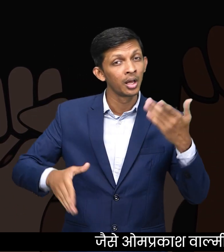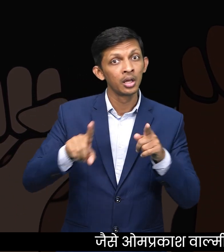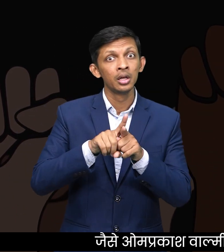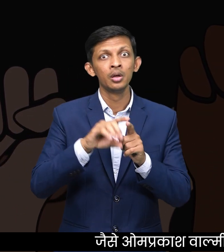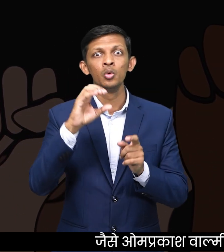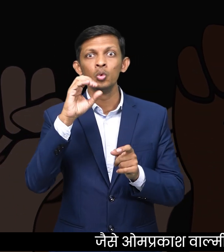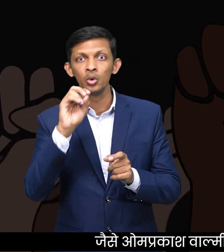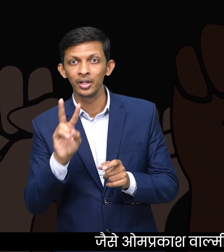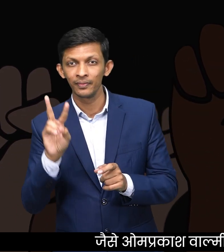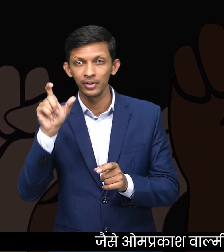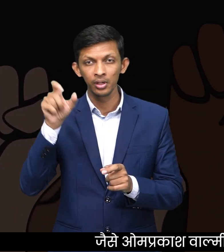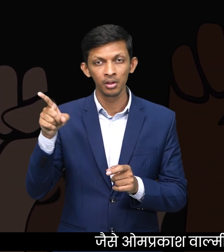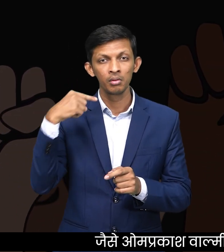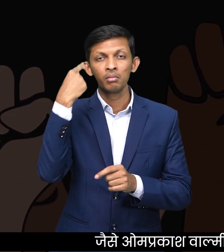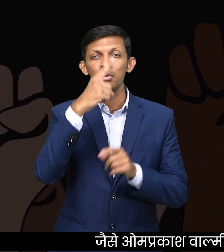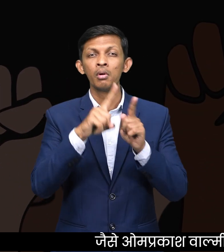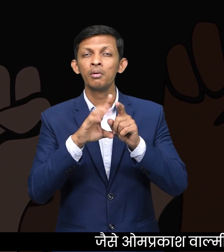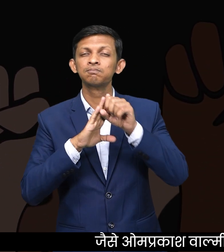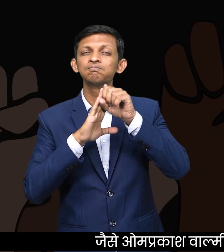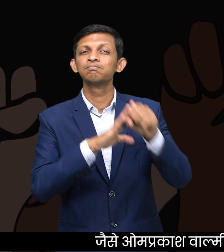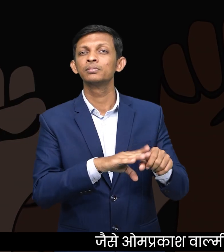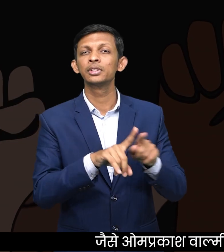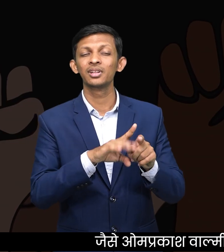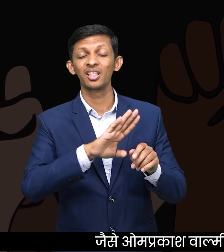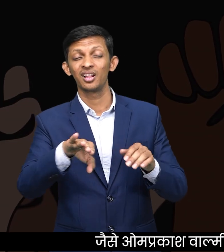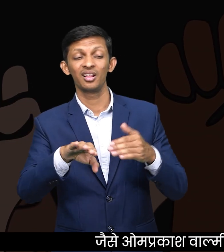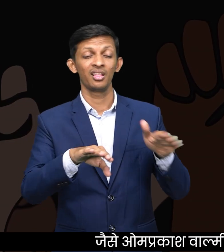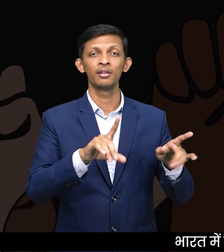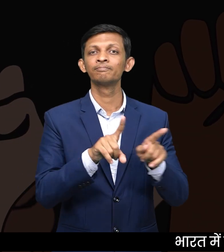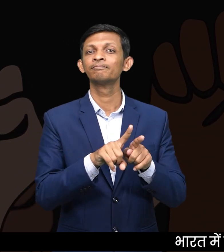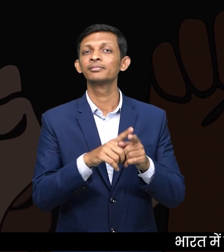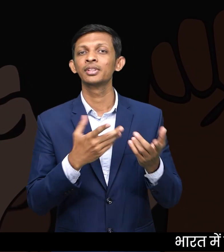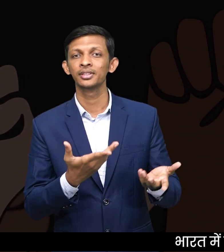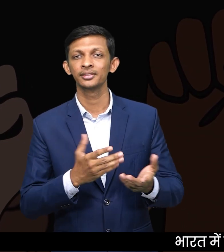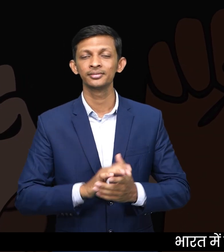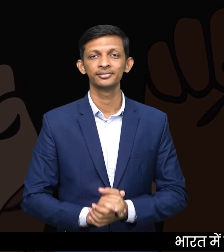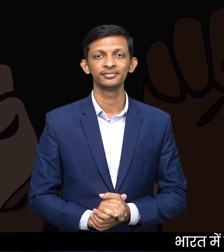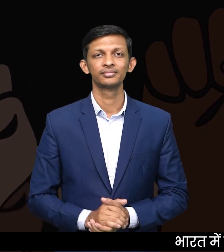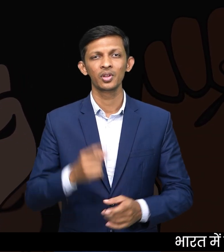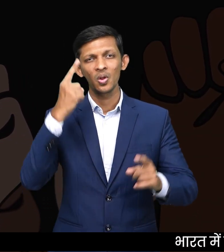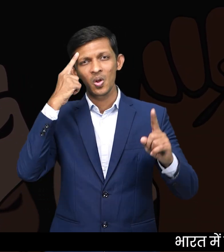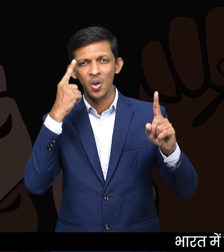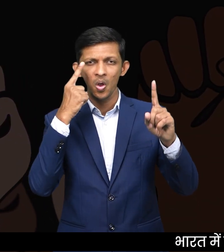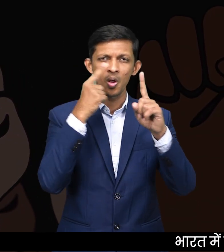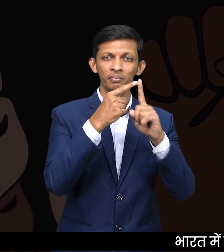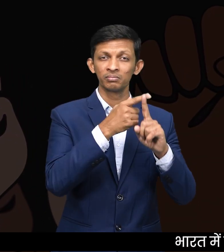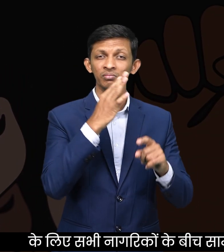प्रकाश वाल्मीकि अभी भी भेदभाव का सामना करते हैं। भारत में सच्ची समानता प्राप्त करने के